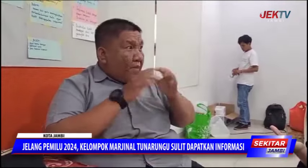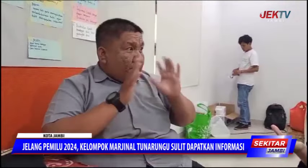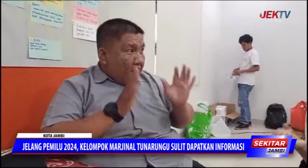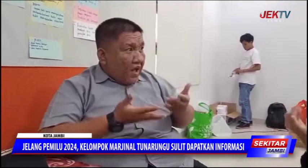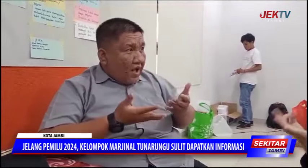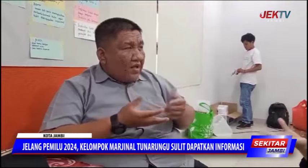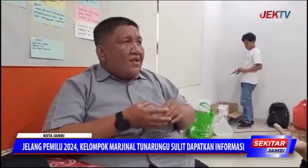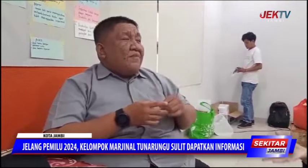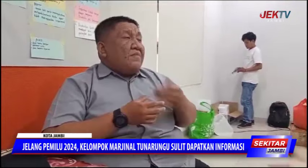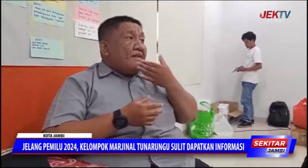dan petugas belum jelas.